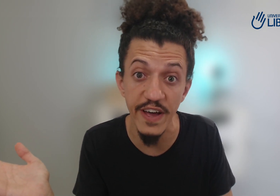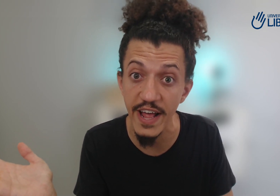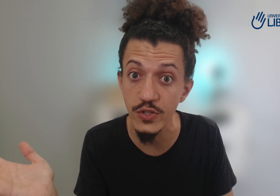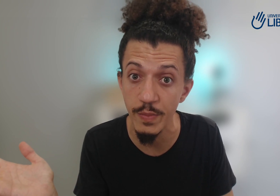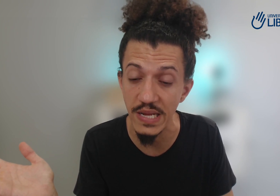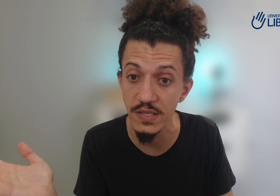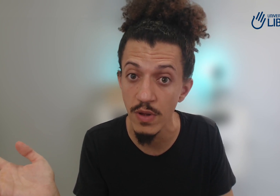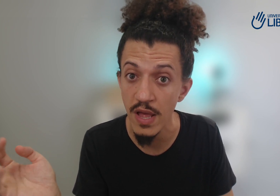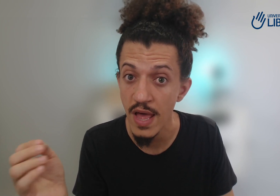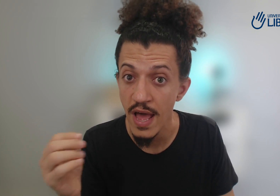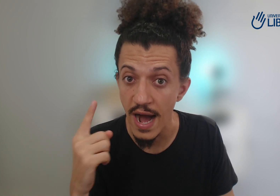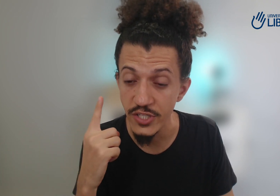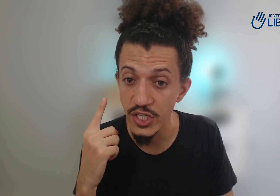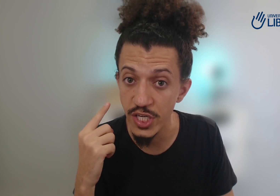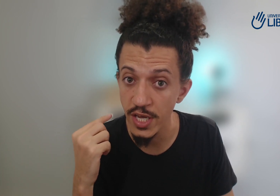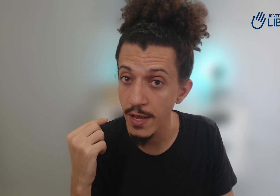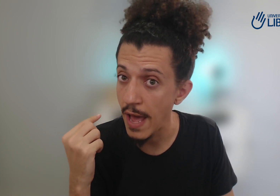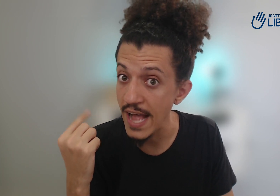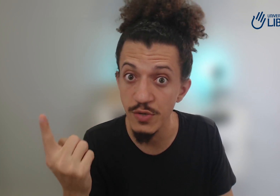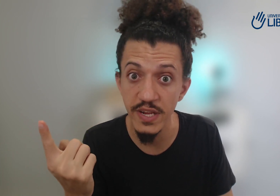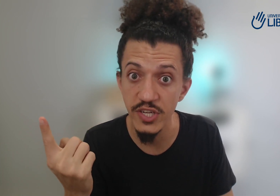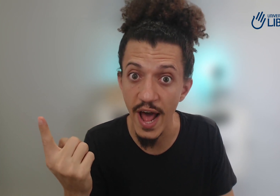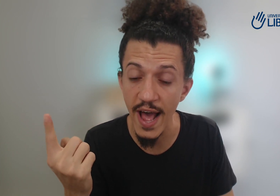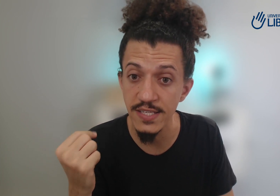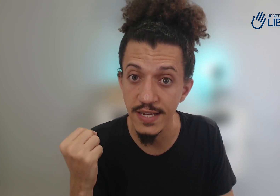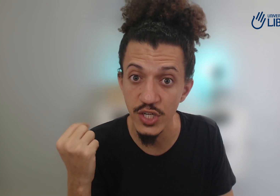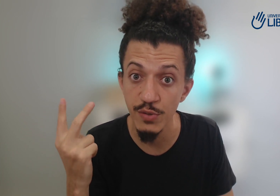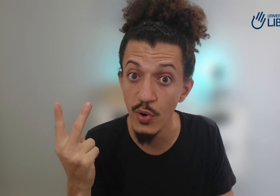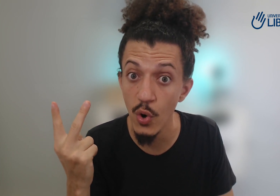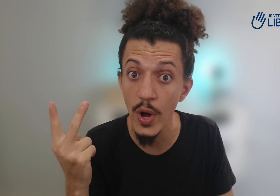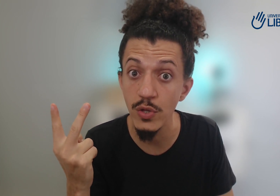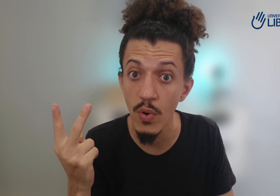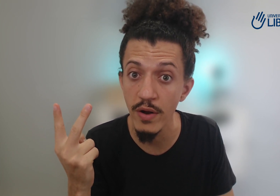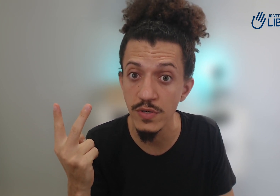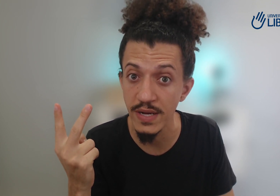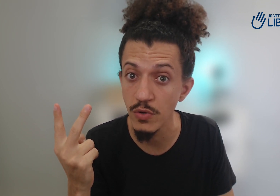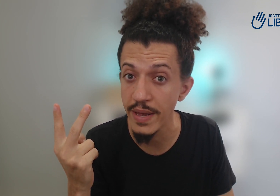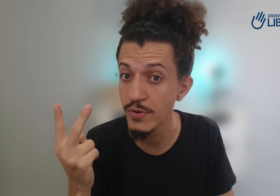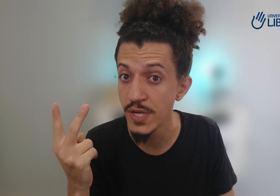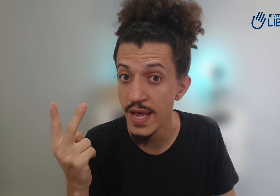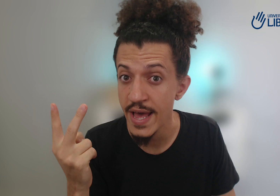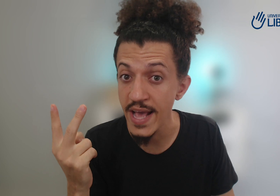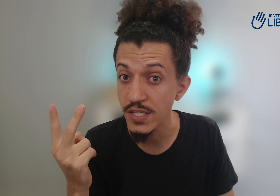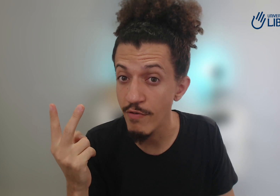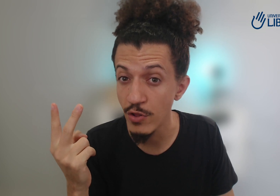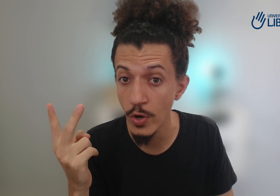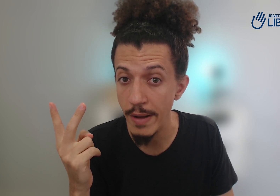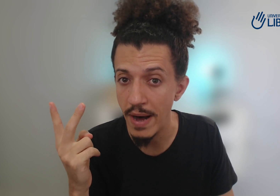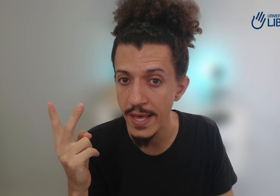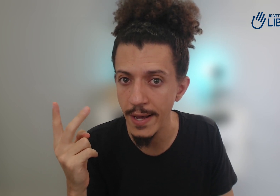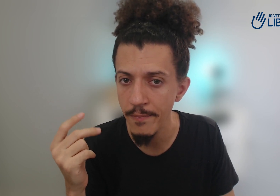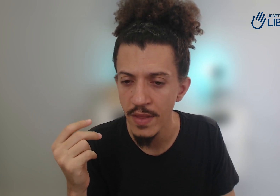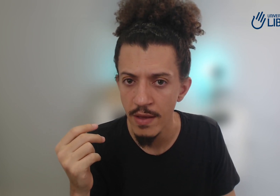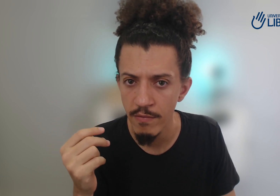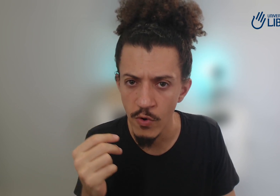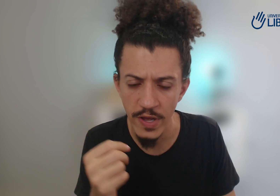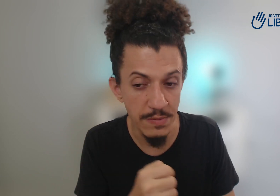diferente no Brasil. A gente é de Minas Gerais, a gente morou 8 anos mais ou menos em Salvador, na Bahia. Conhecemos